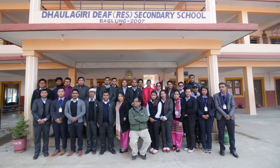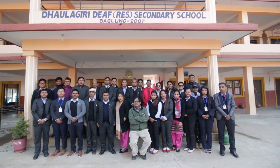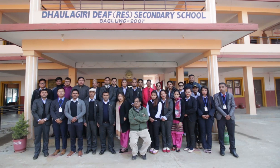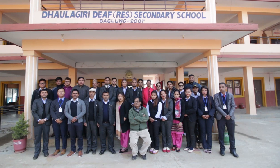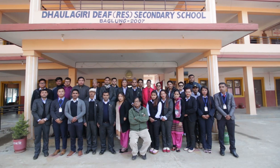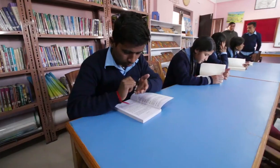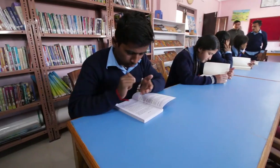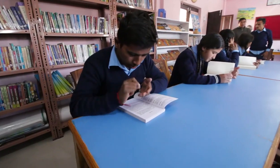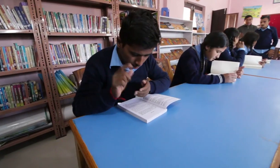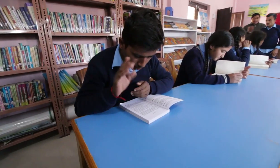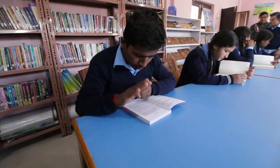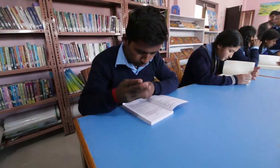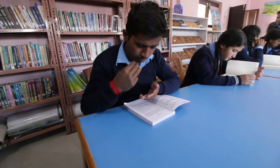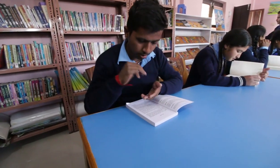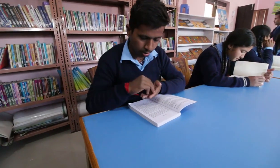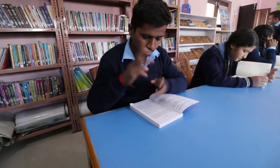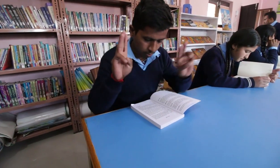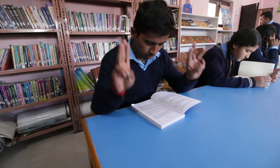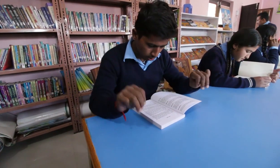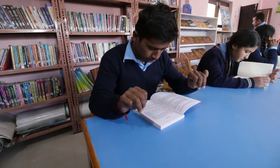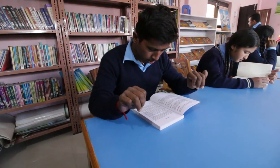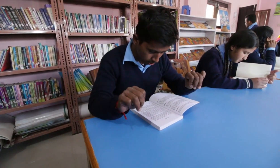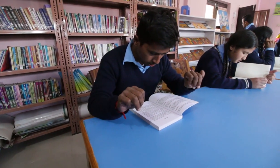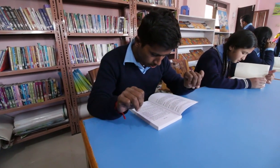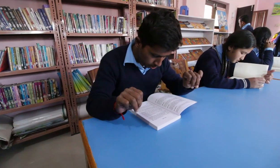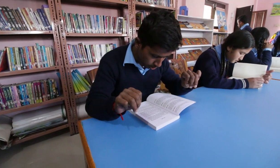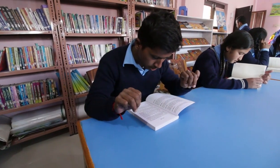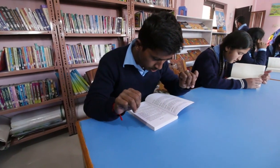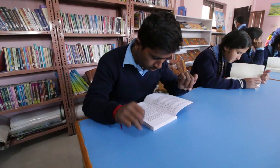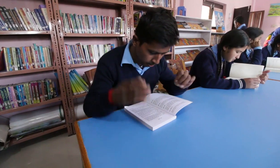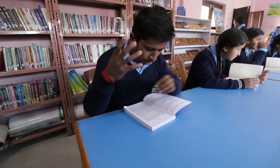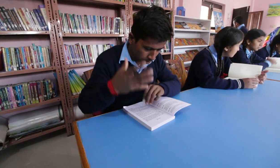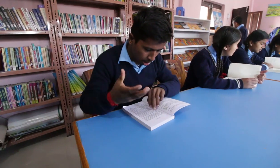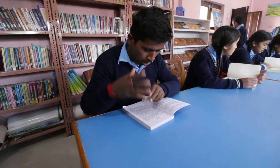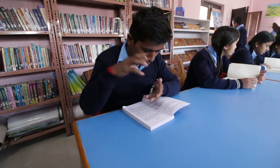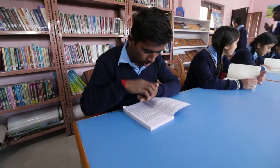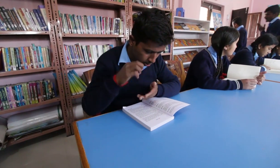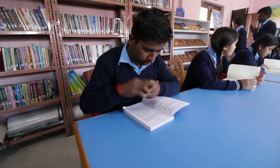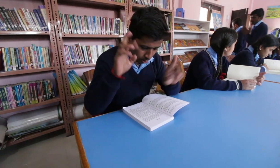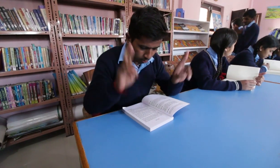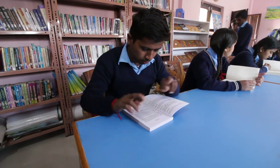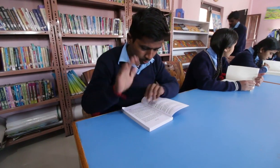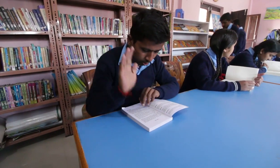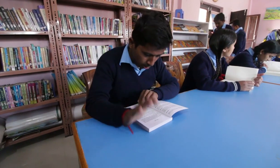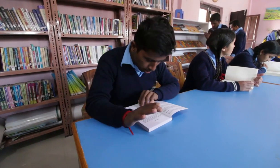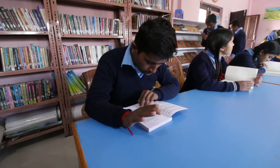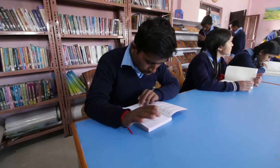यस्ता स्कुलहरूको बारेमा अनभिज्ञ नै छन् र यस सम्बन्धी उनीहरूलाई जानकार गराउन जरुरी